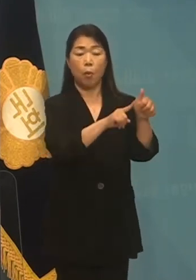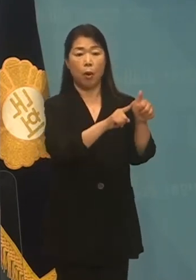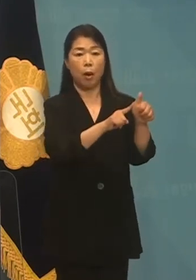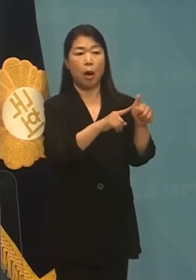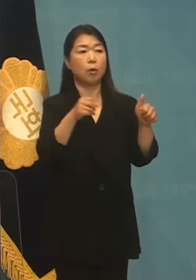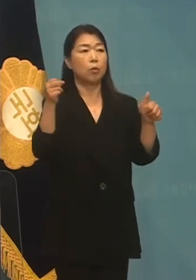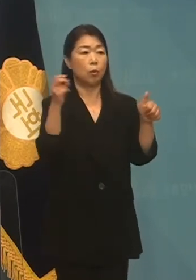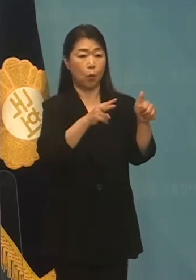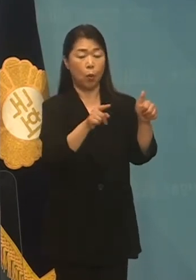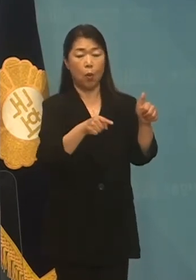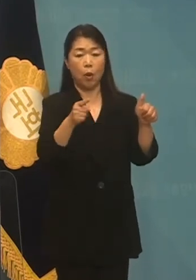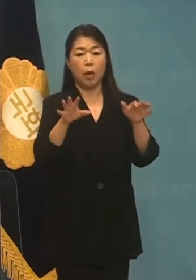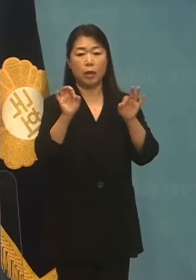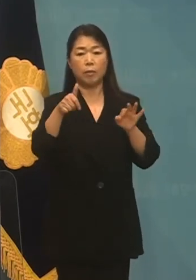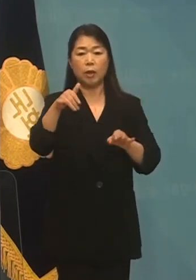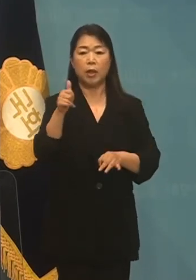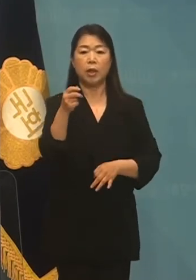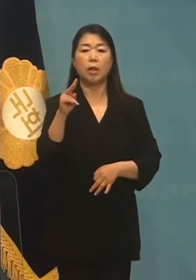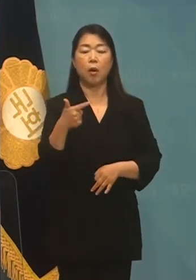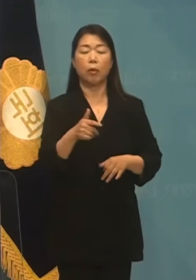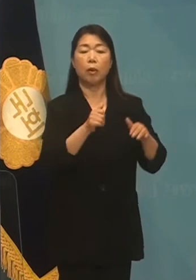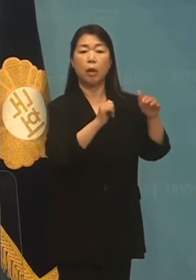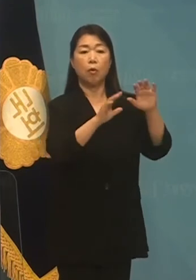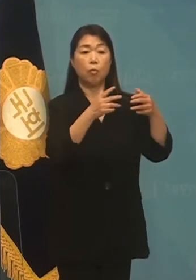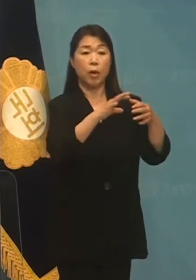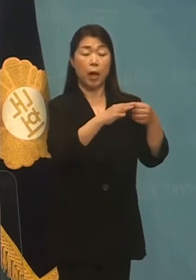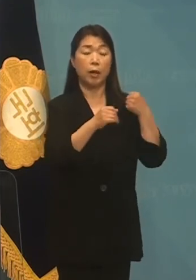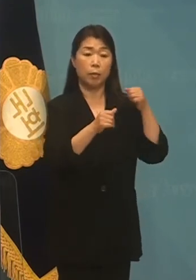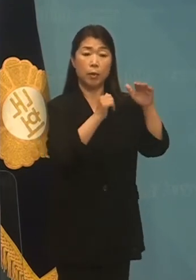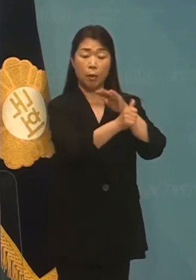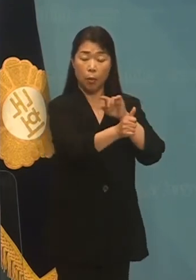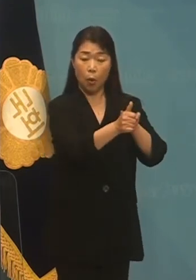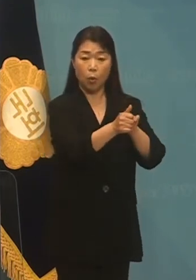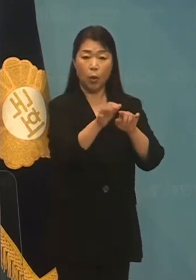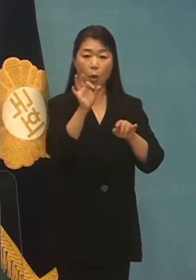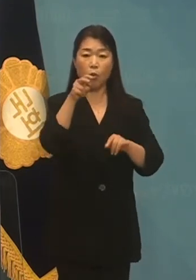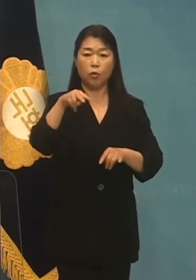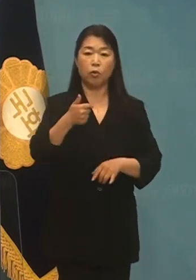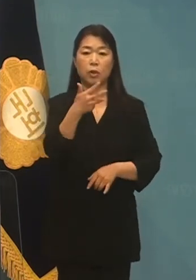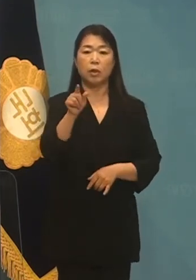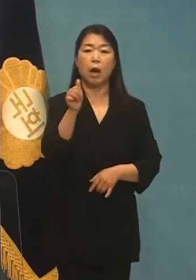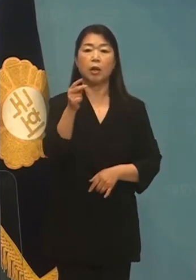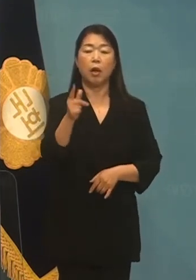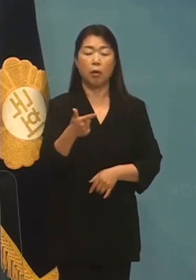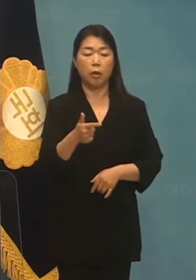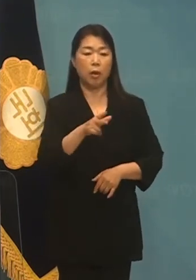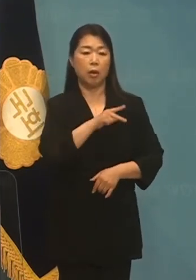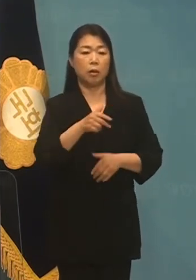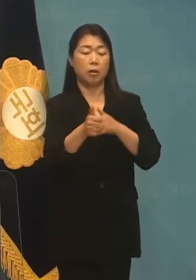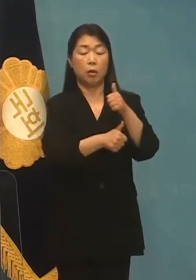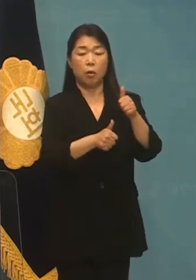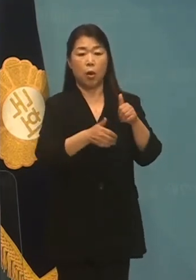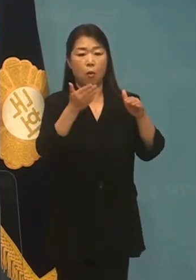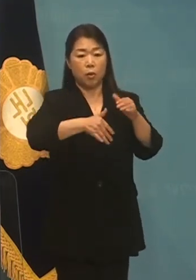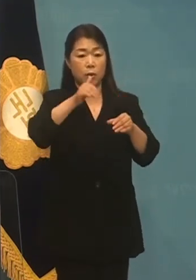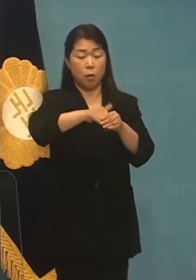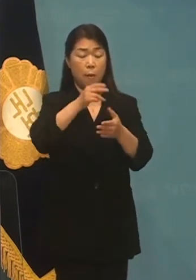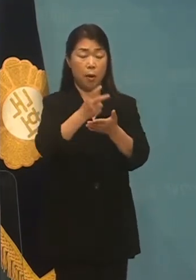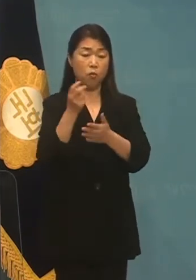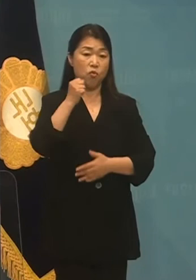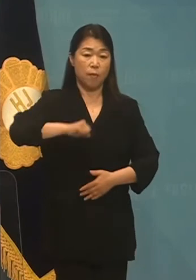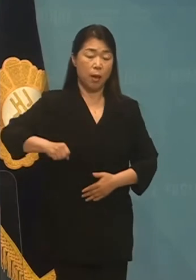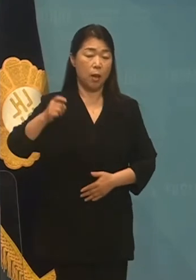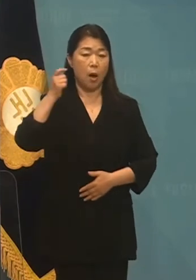후보와 그리고 김기현 원내대표, 윤창현 의원을 공직선거법